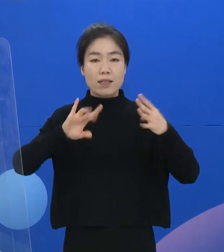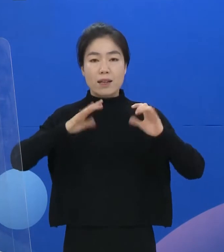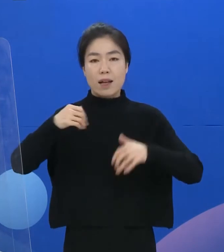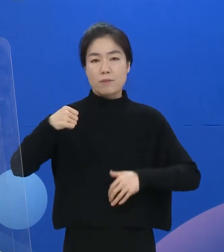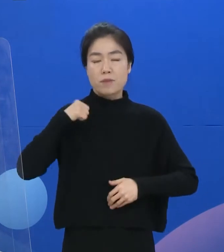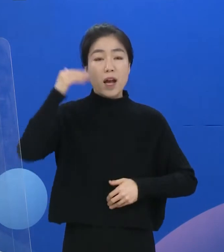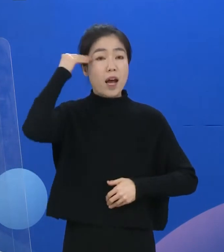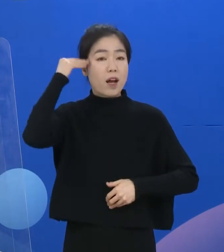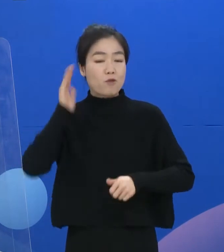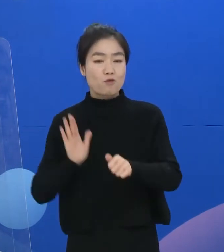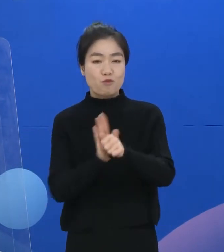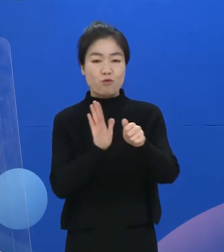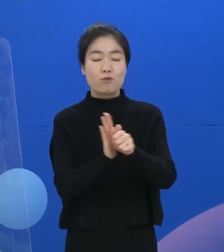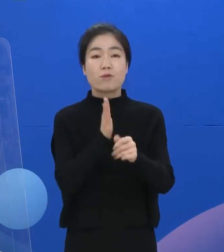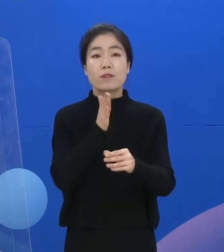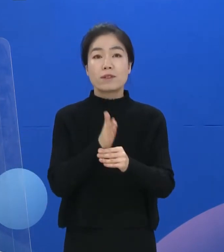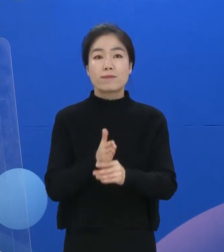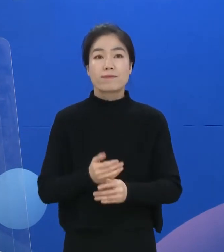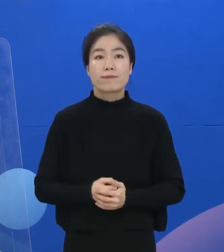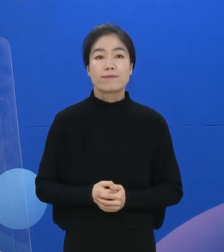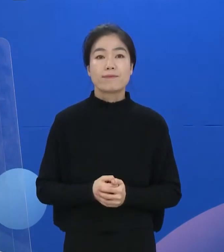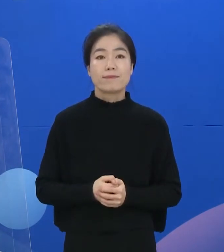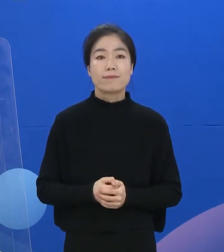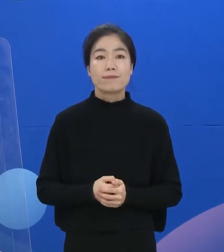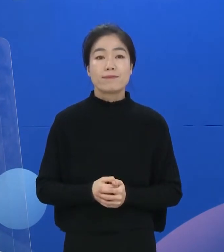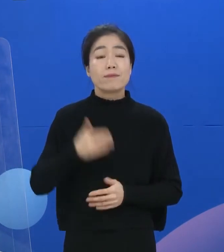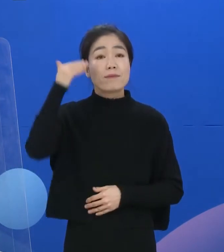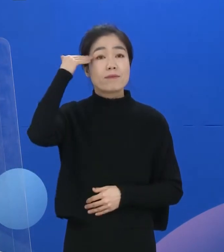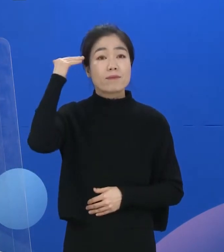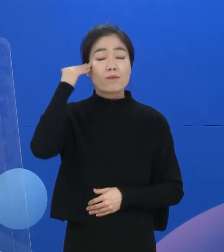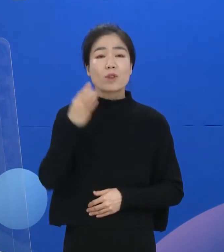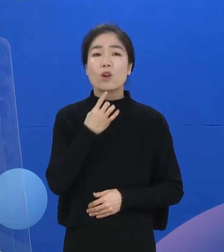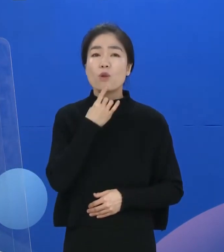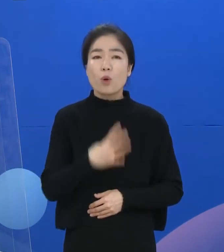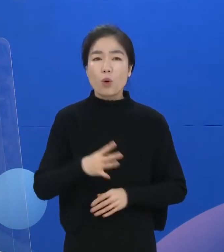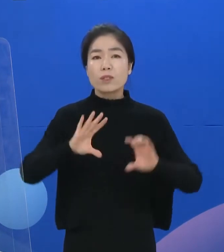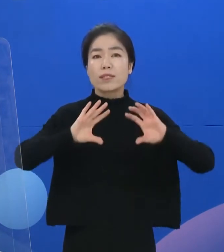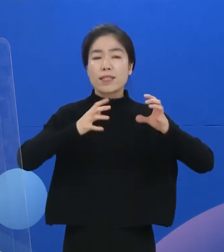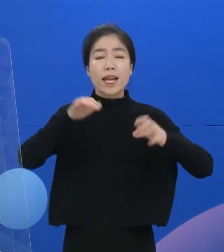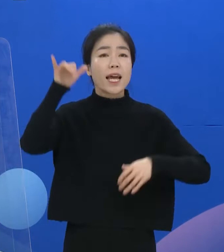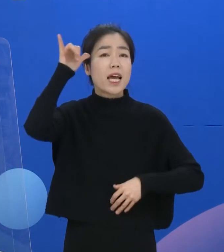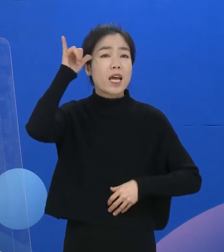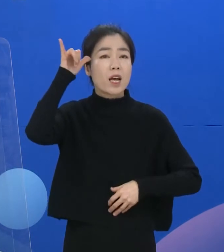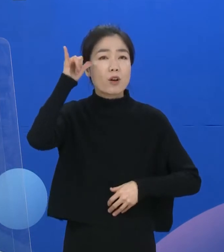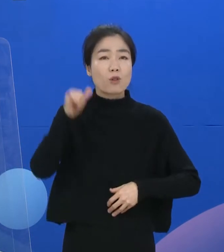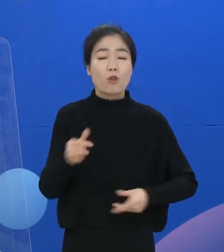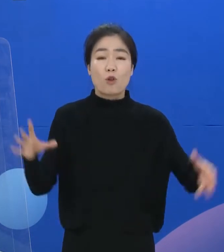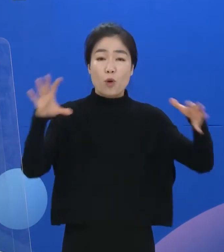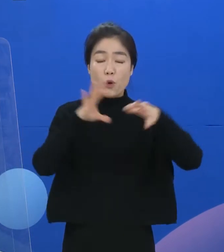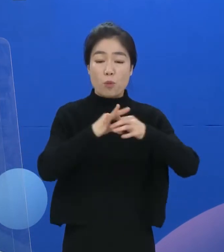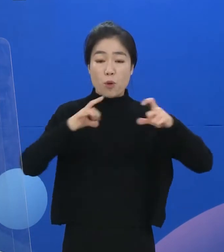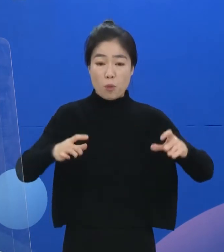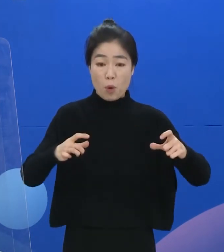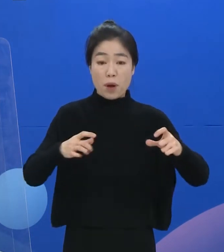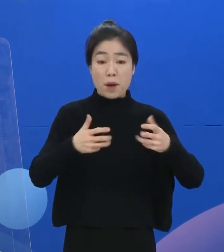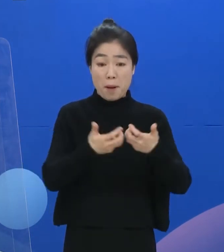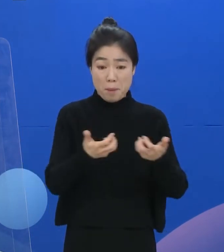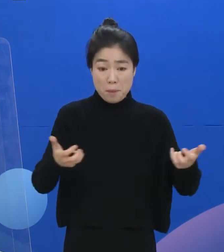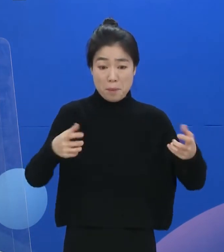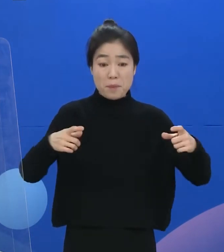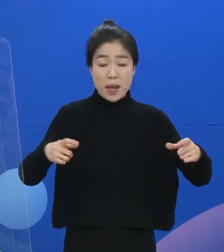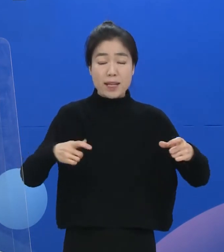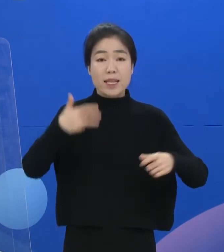광주가 대한민국의 실리콘밸리로서 인공지능 4대강국 대한민국을 뒷받침 하고 있습니다